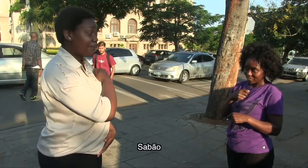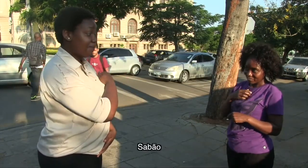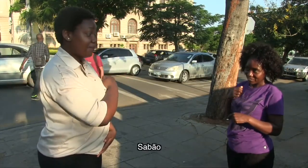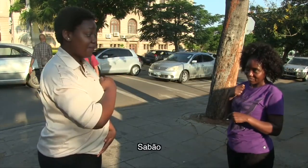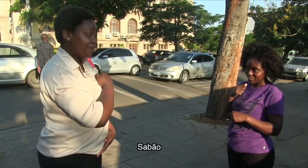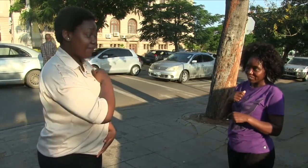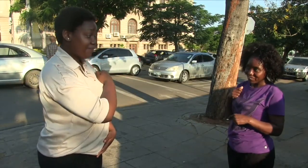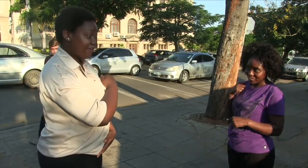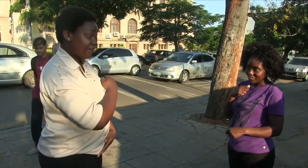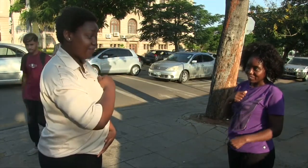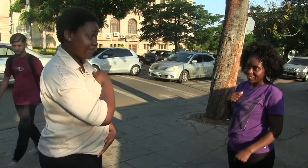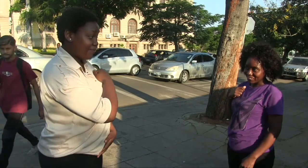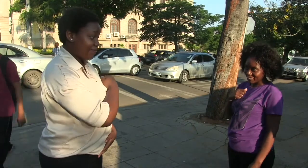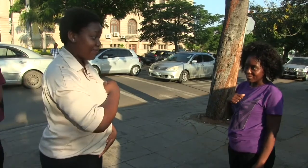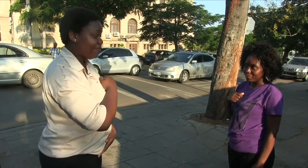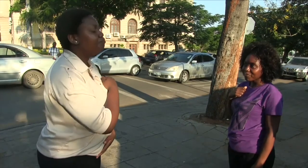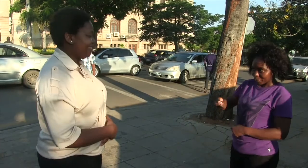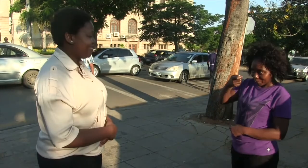Sabão.